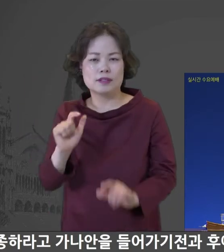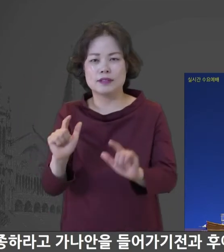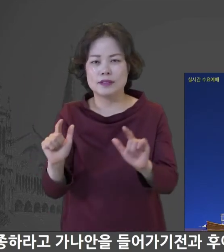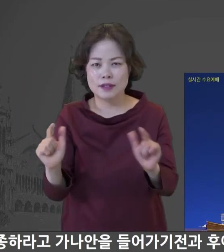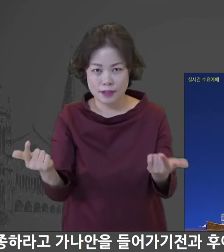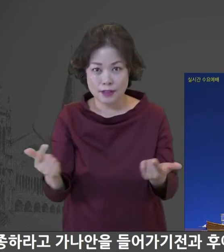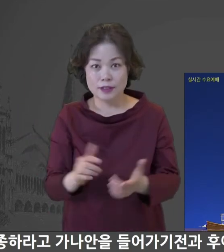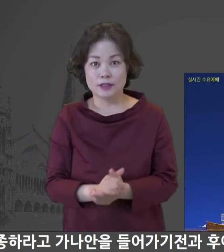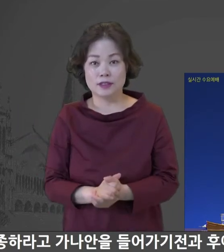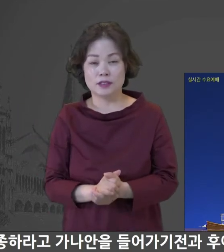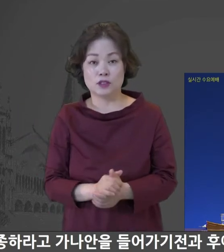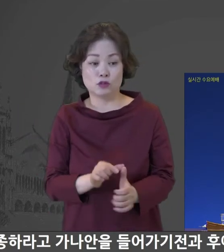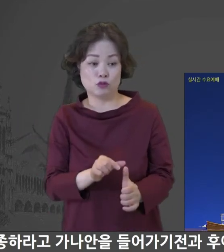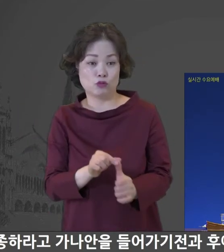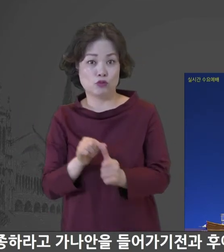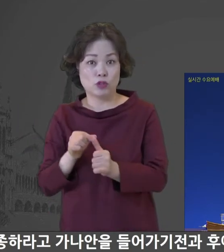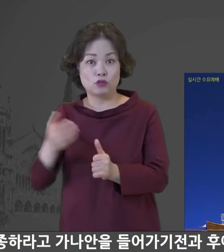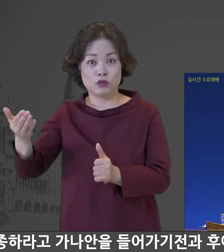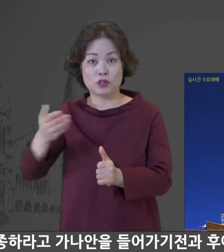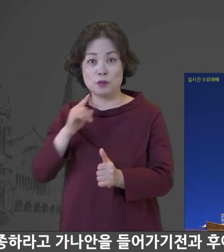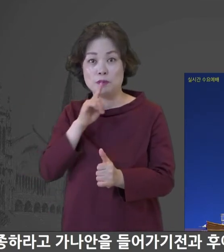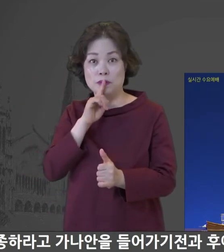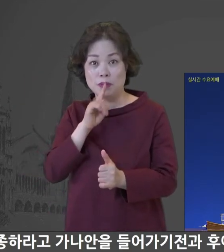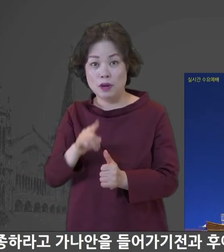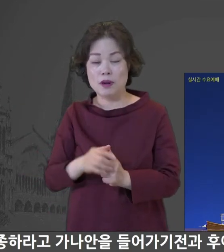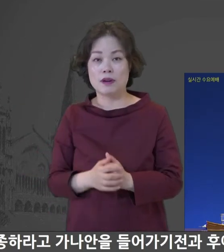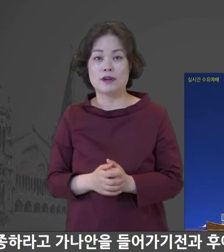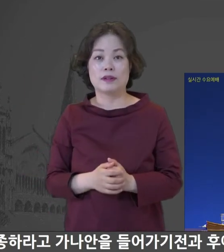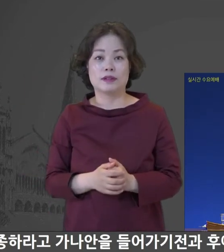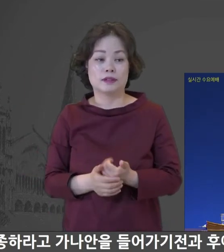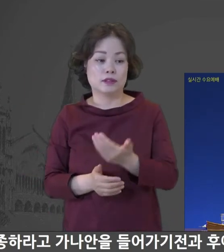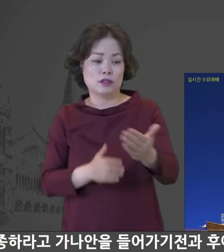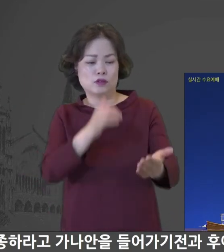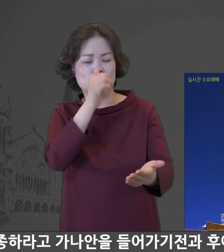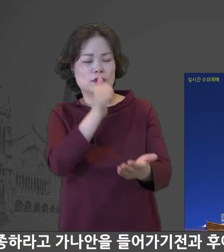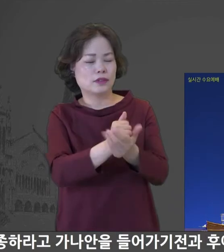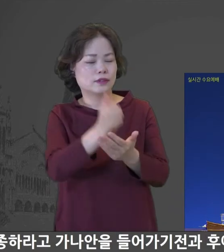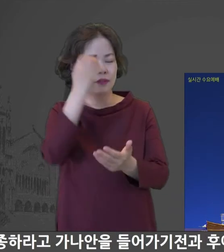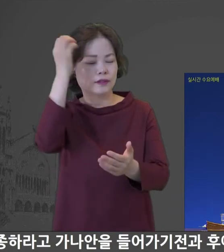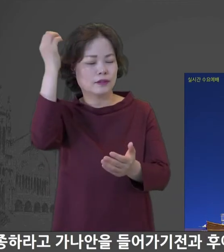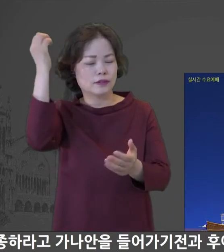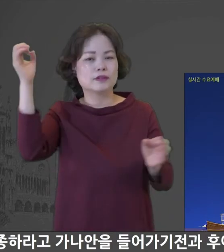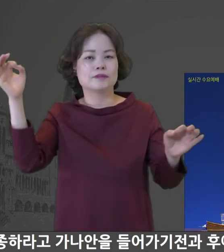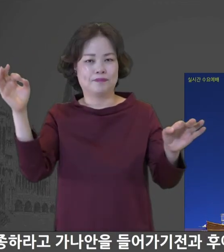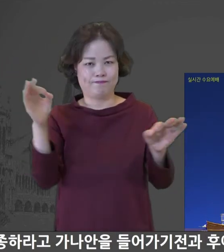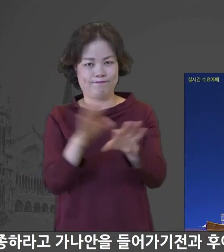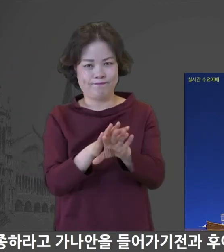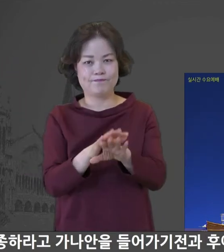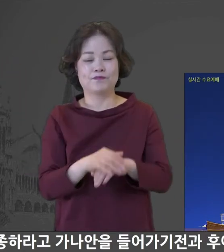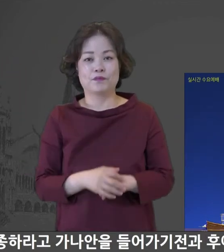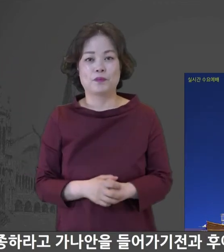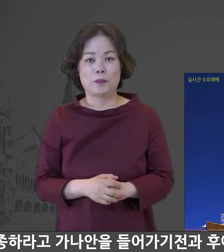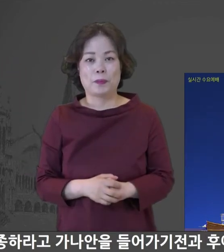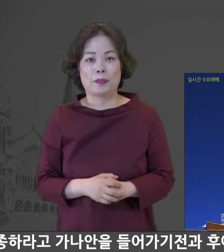아니하리라. 구원해 주신다는 말씀이죠. 너의 죄를 기억하지 않겠다라는 말씀입니다.